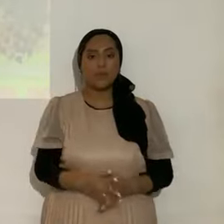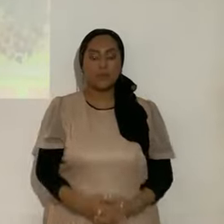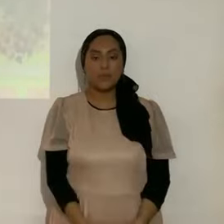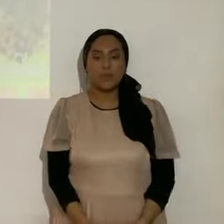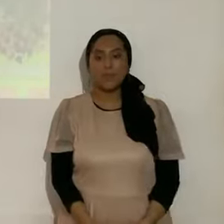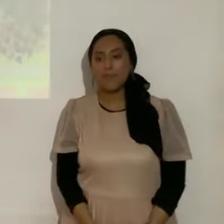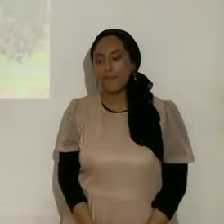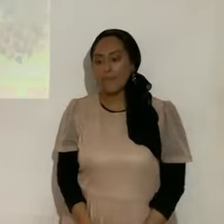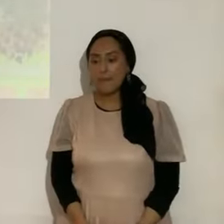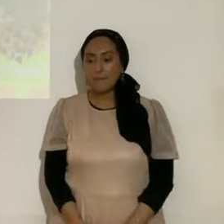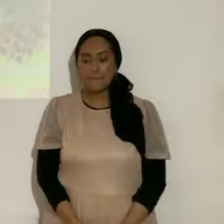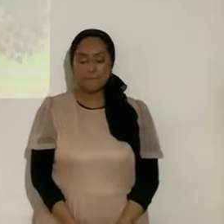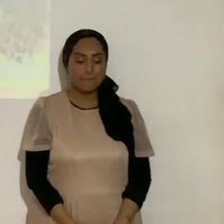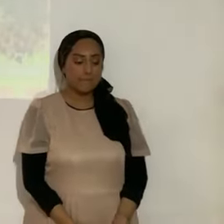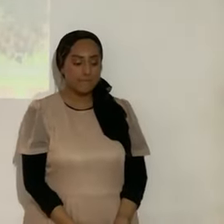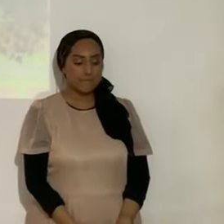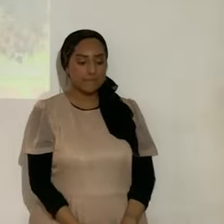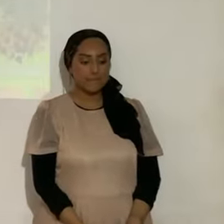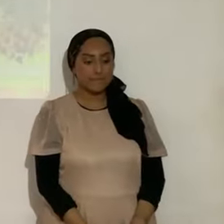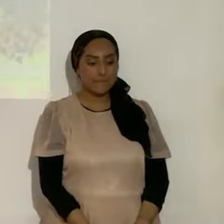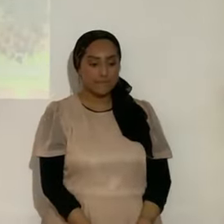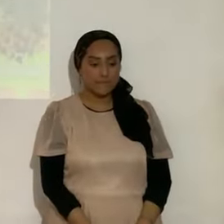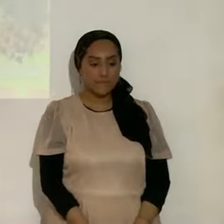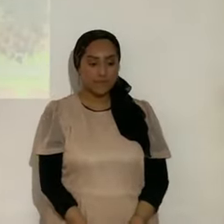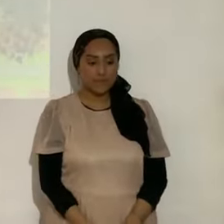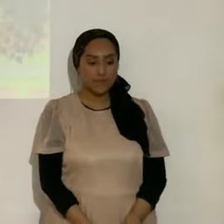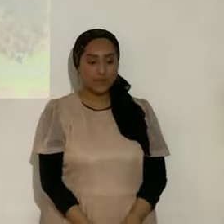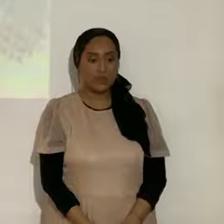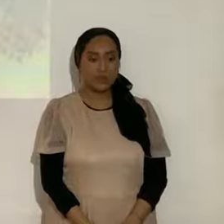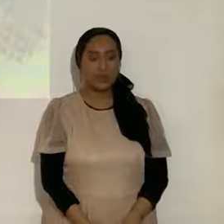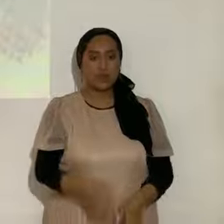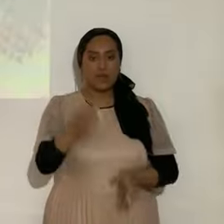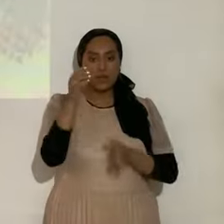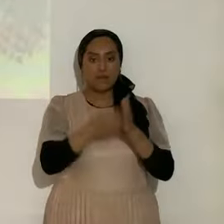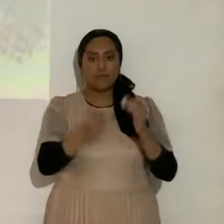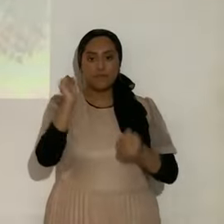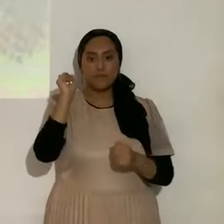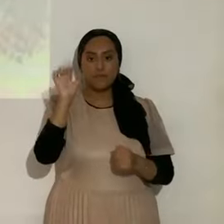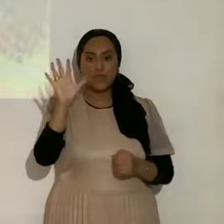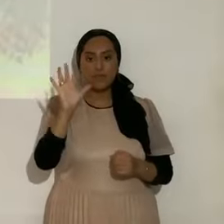Vamos a Primera de Pedro para ir finalizando. En el capítulo 5,